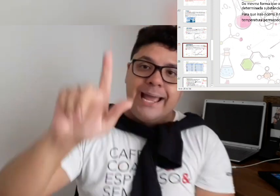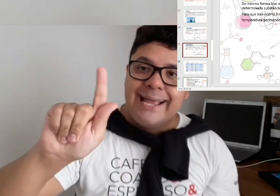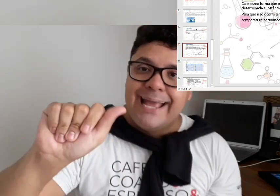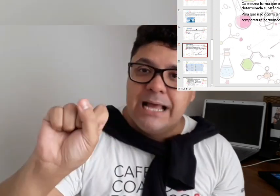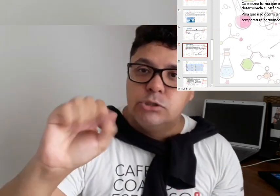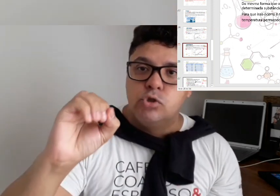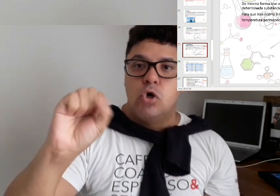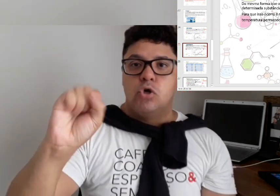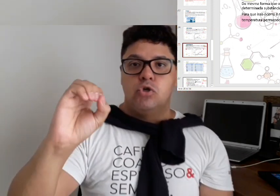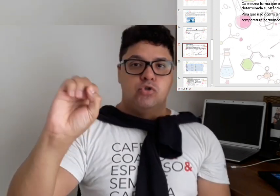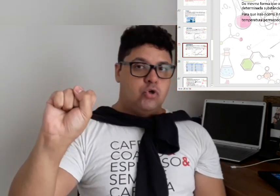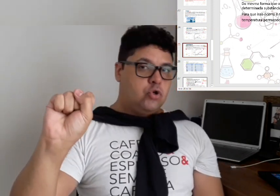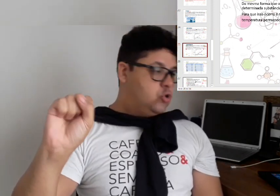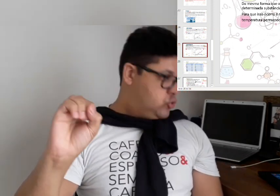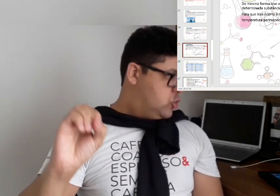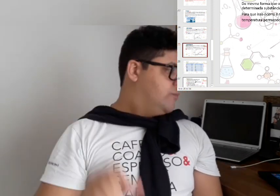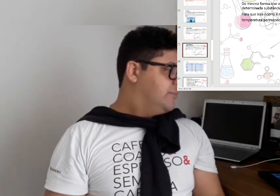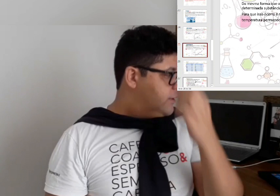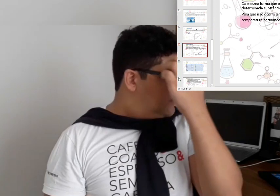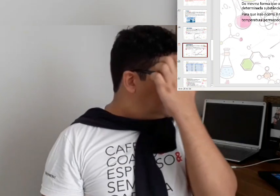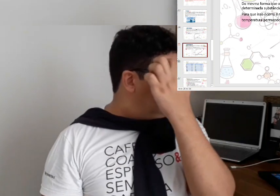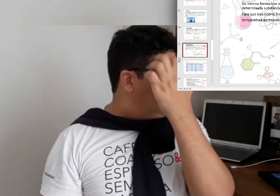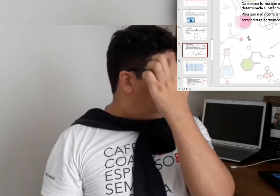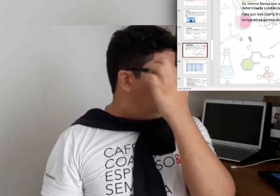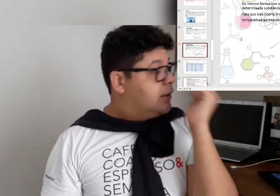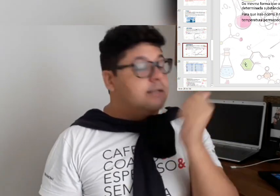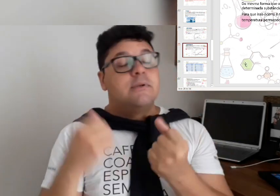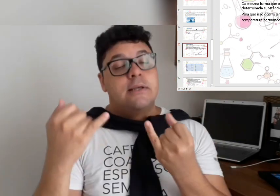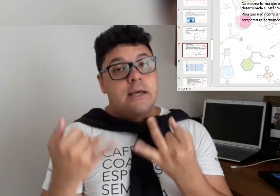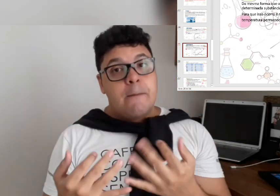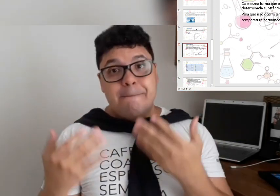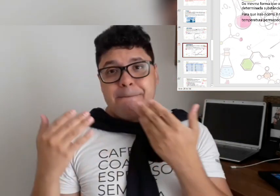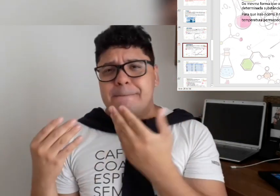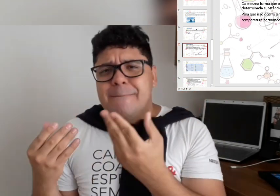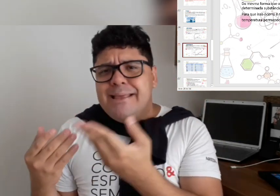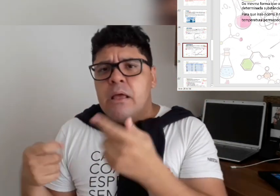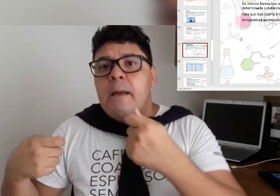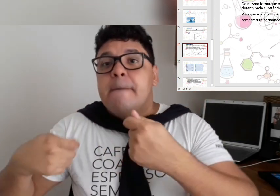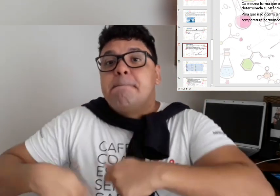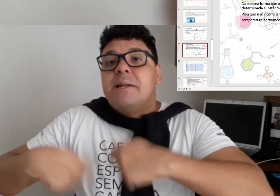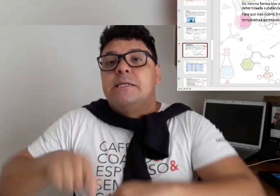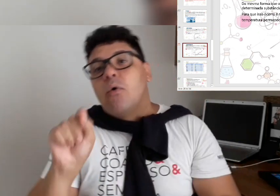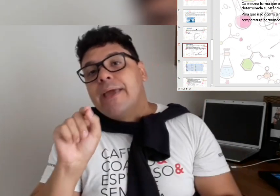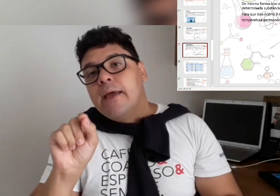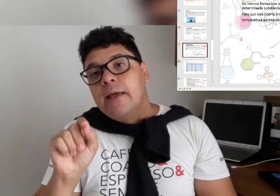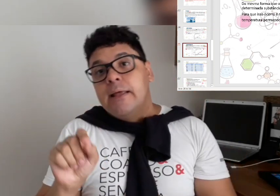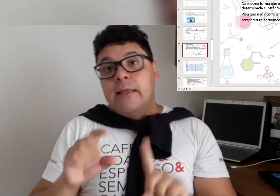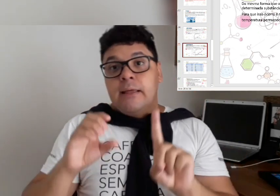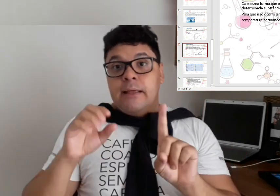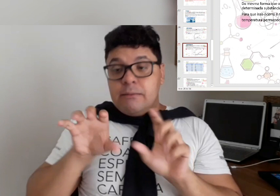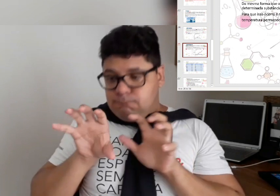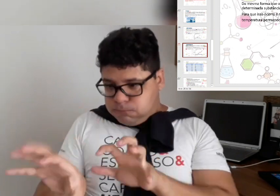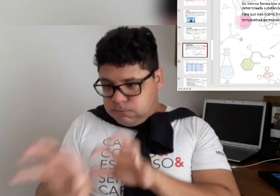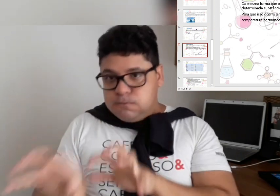estado líquido para o estado gasoso. Para que isso ocorra, é necessário que a substância receba calor. Durante toda a mudança de fase,